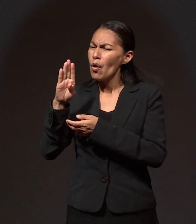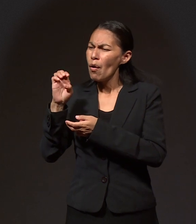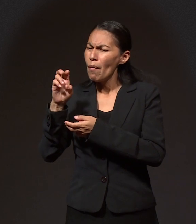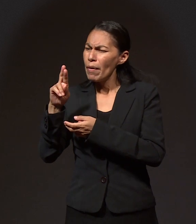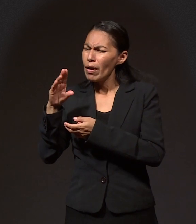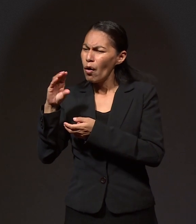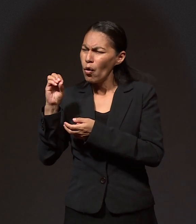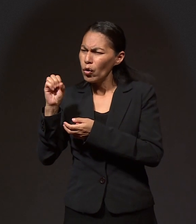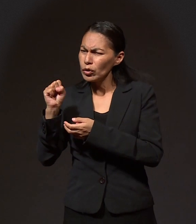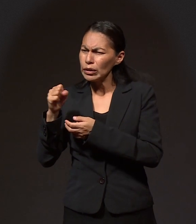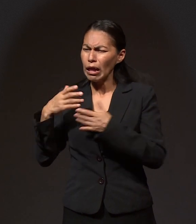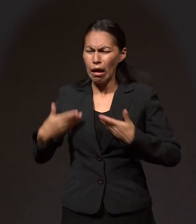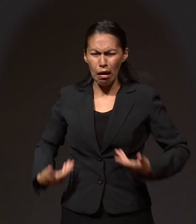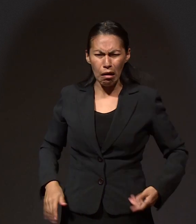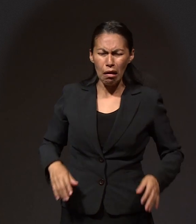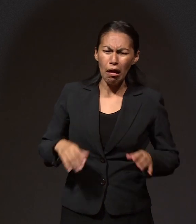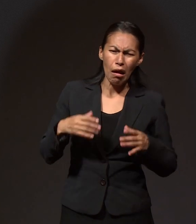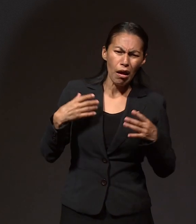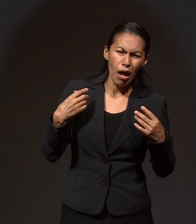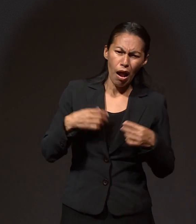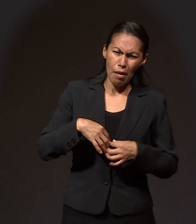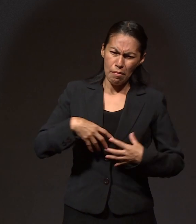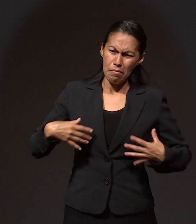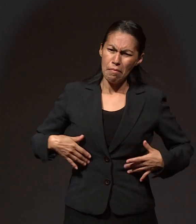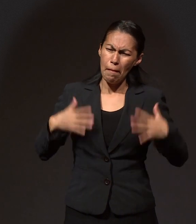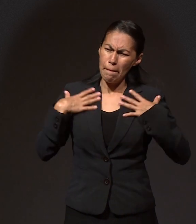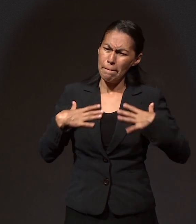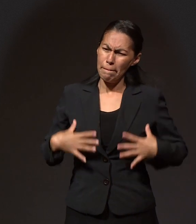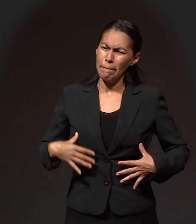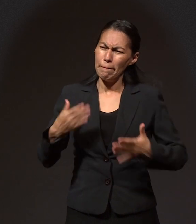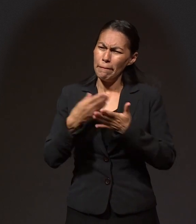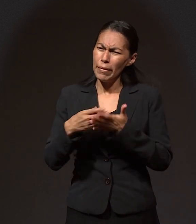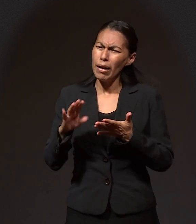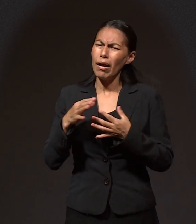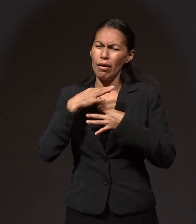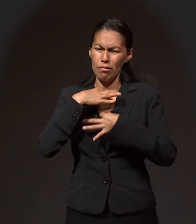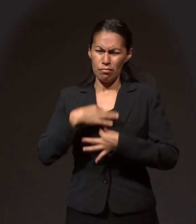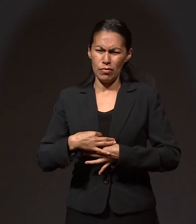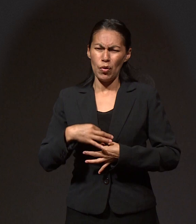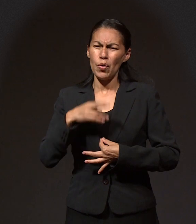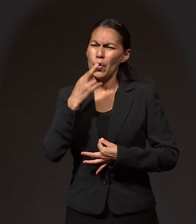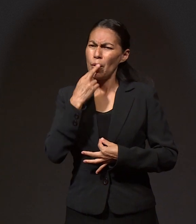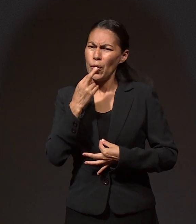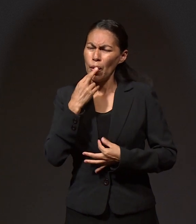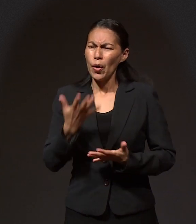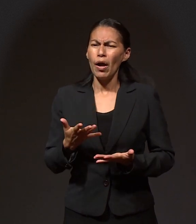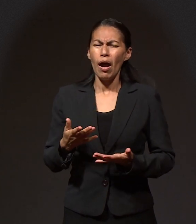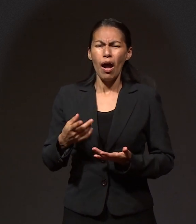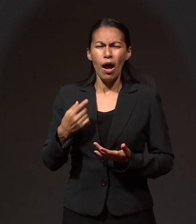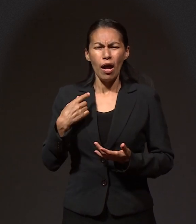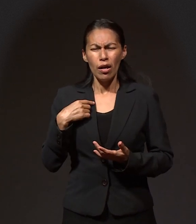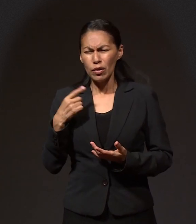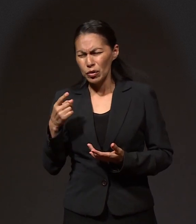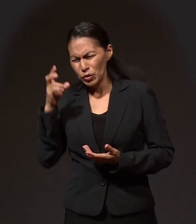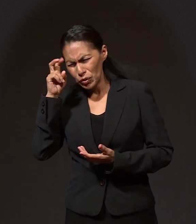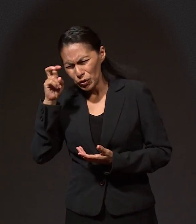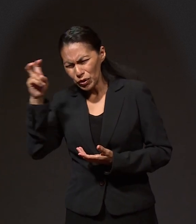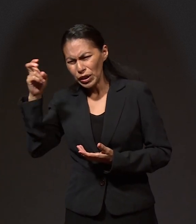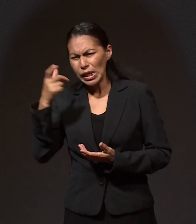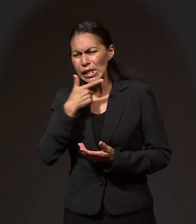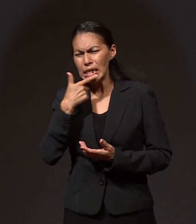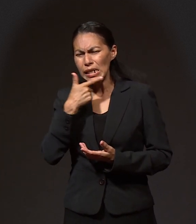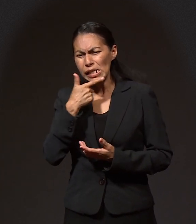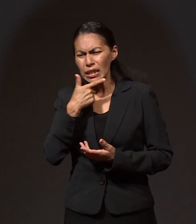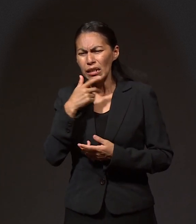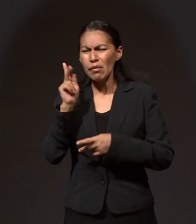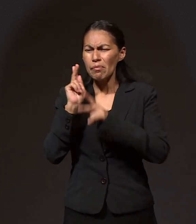corbata roja, camisa blanca. Y sabes que yo soñé que tú ese sábado asistías a la iglesia y entregabas tu vida al Señor. Amén. Y la